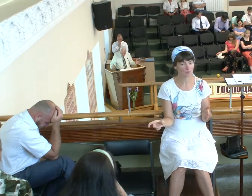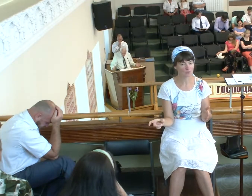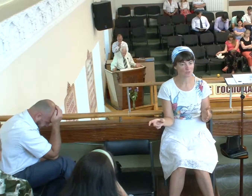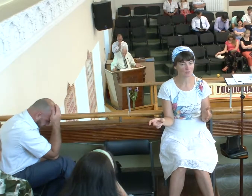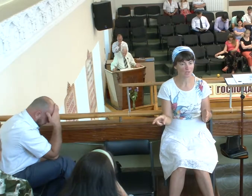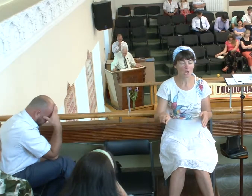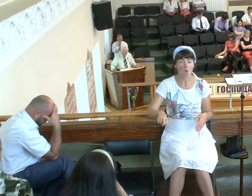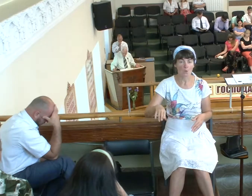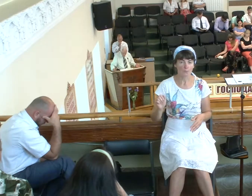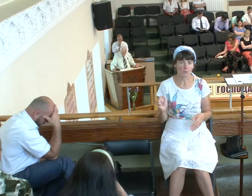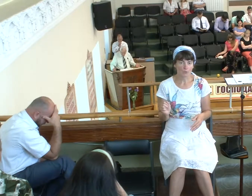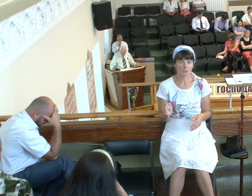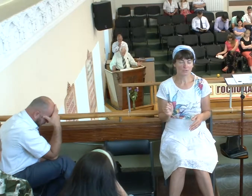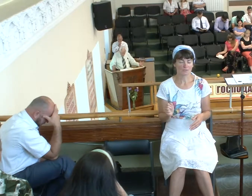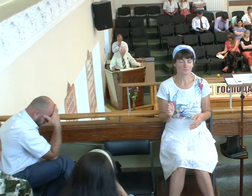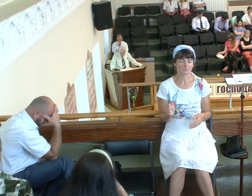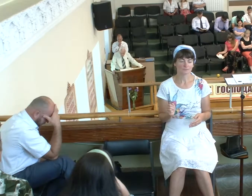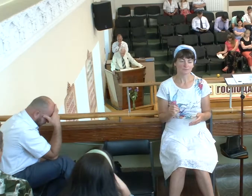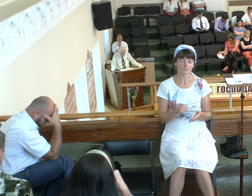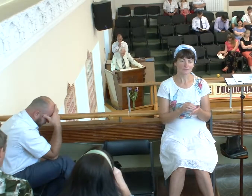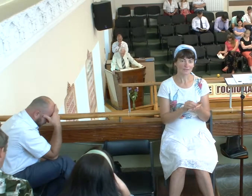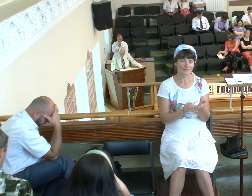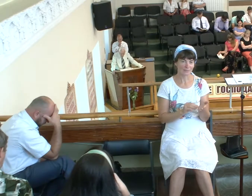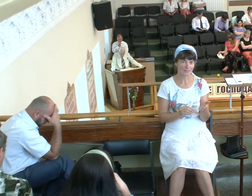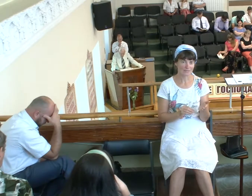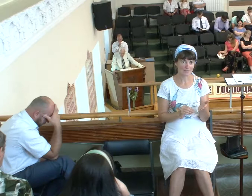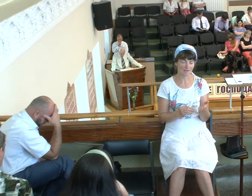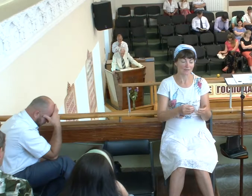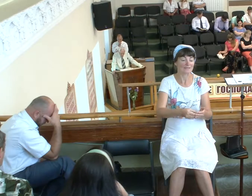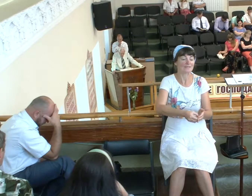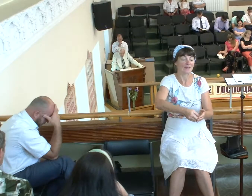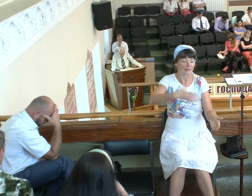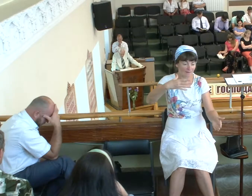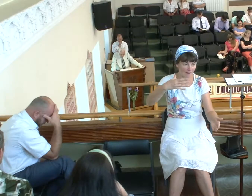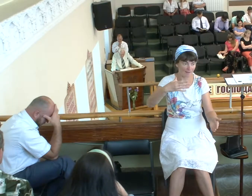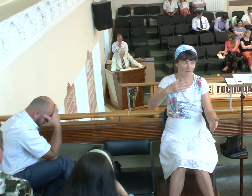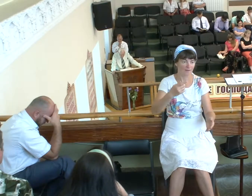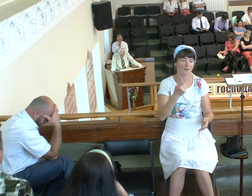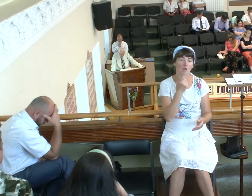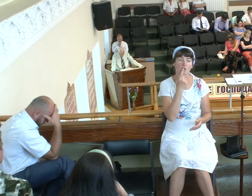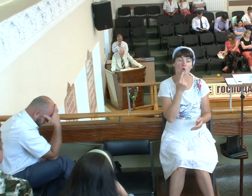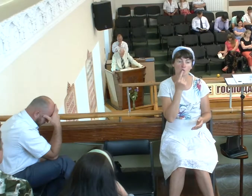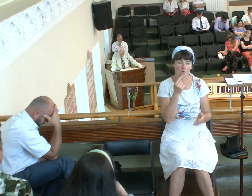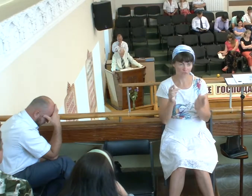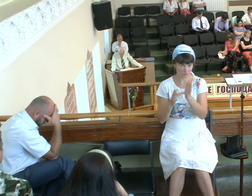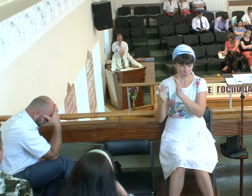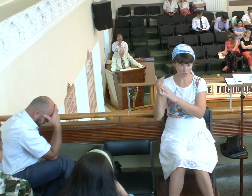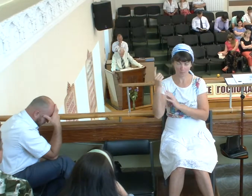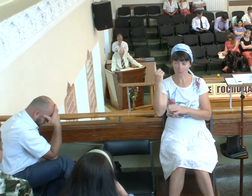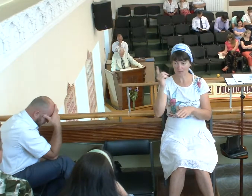очень высоко оценил кровь Иисуса Христа. Первое послание Петра,